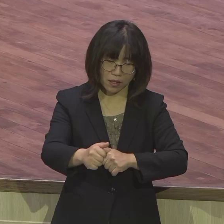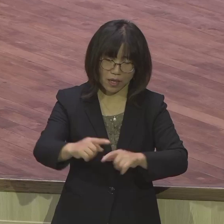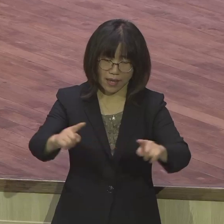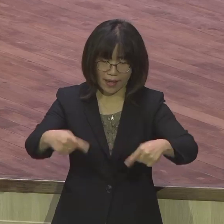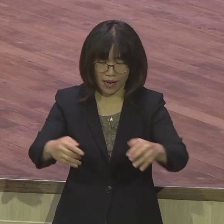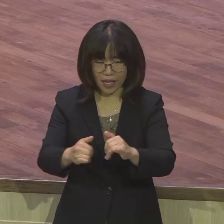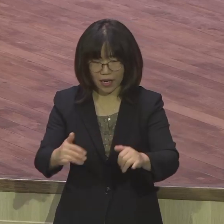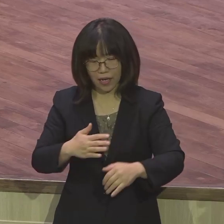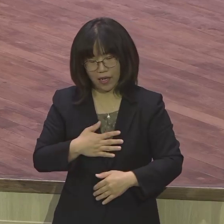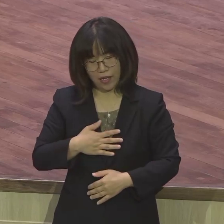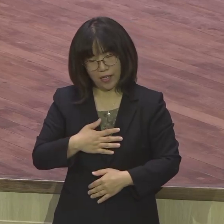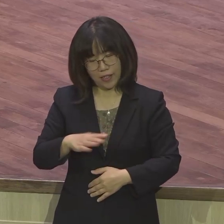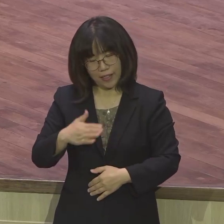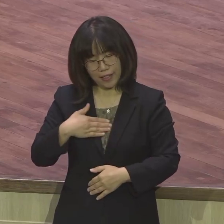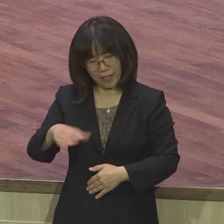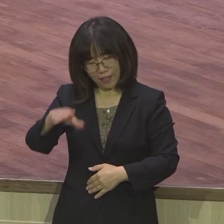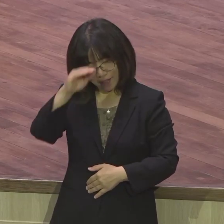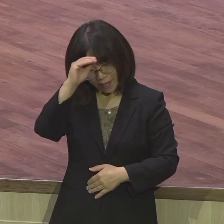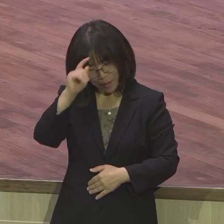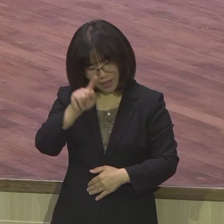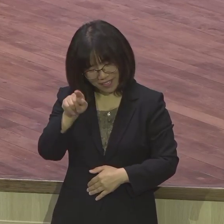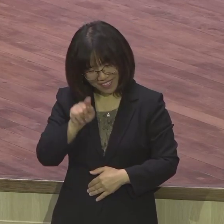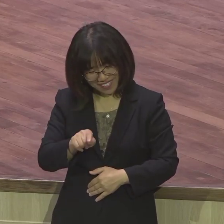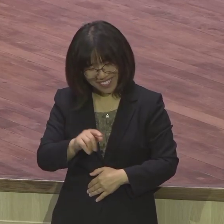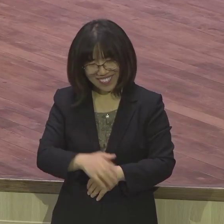좀 저를 닮지 않았나 이렇게 생각이 듭니다.